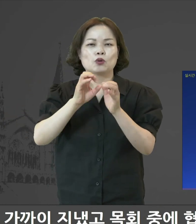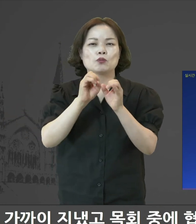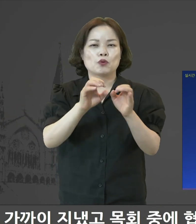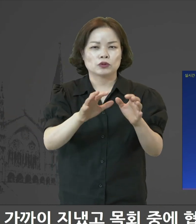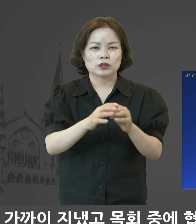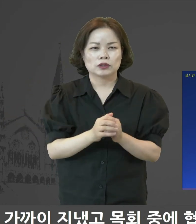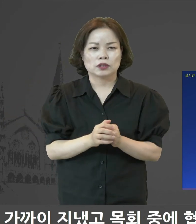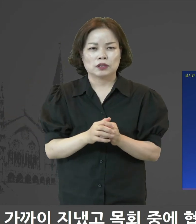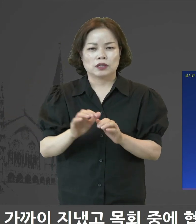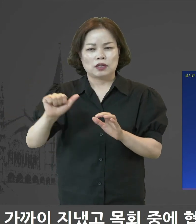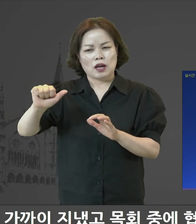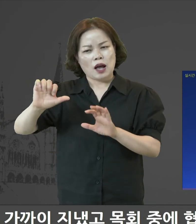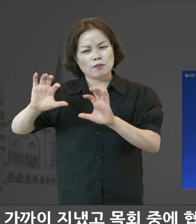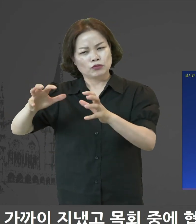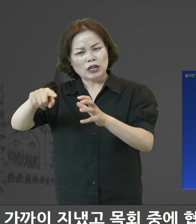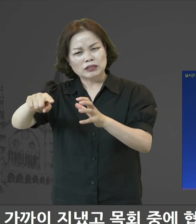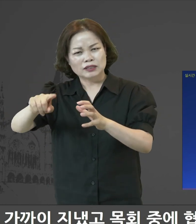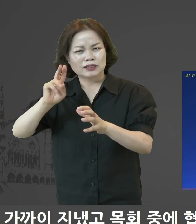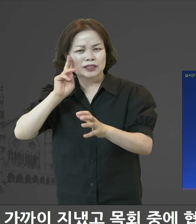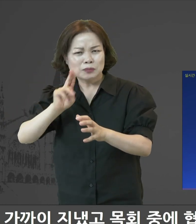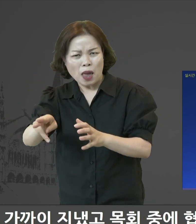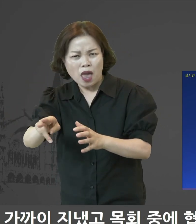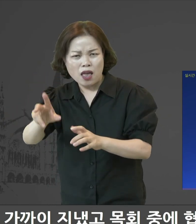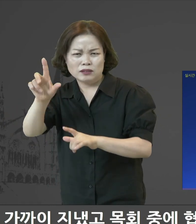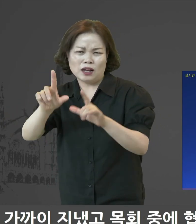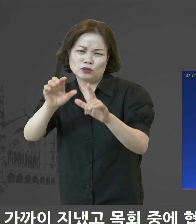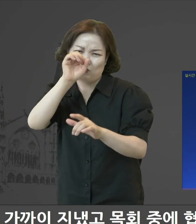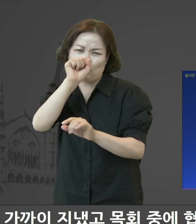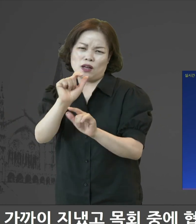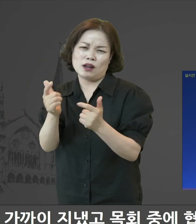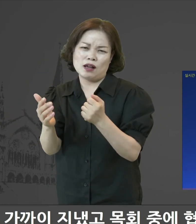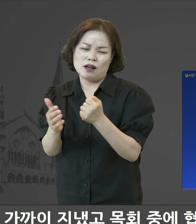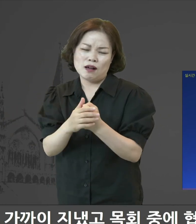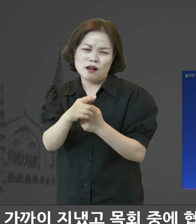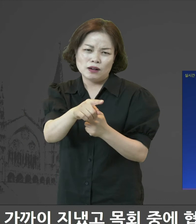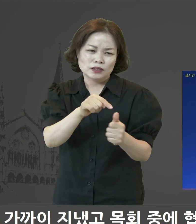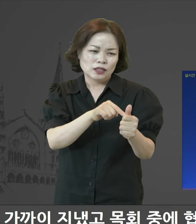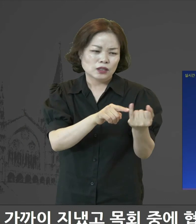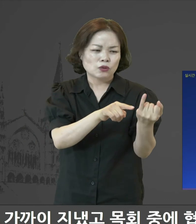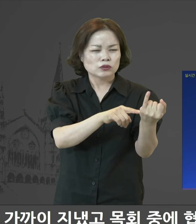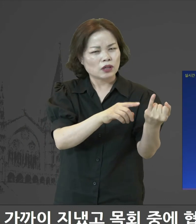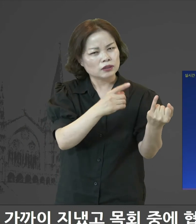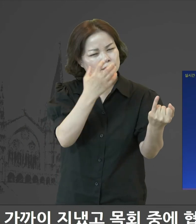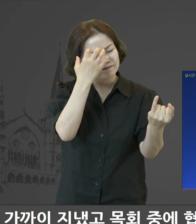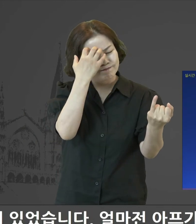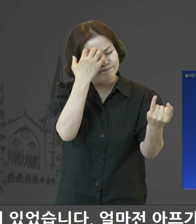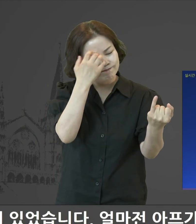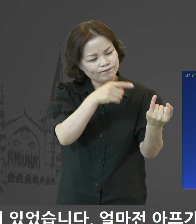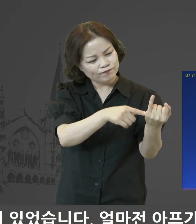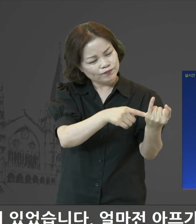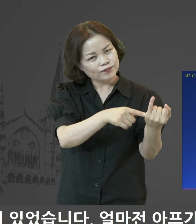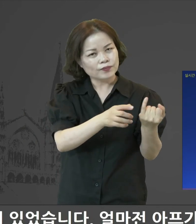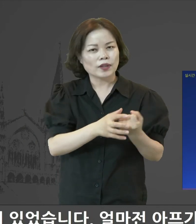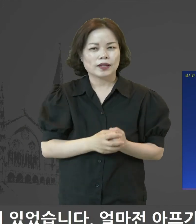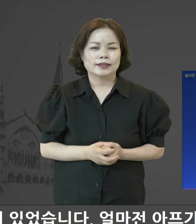아프가니스탄 사태가 점점 안 좋아져서 그분들 어떻게 하나 이제 마음에 좀